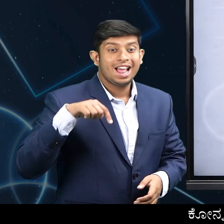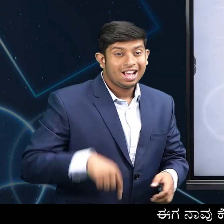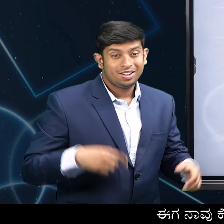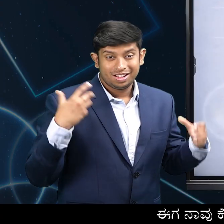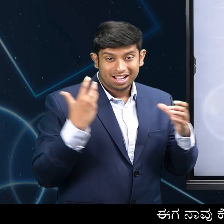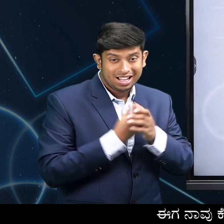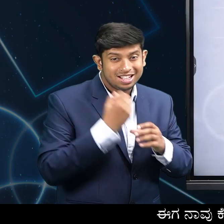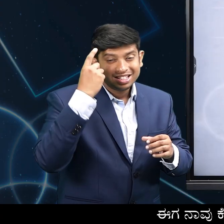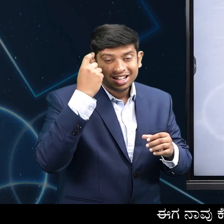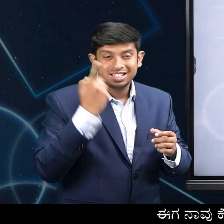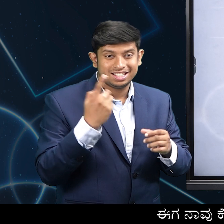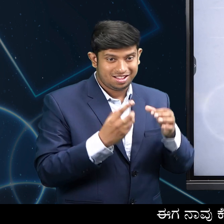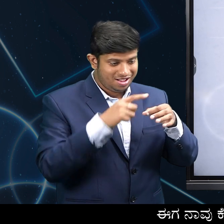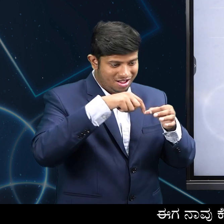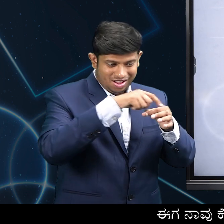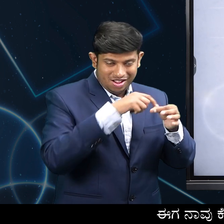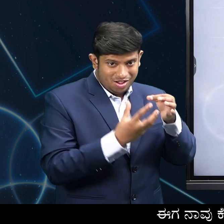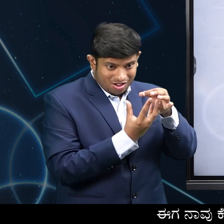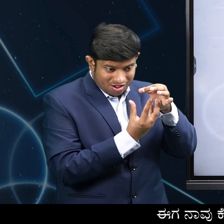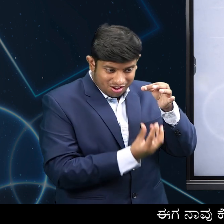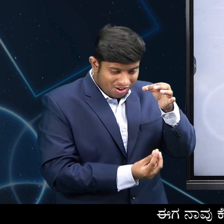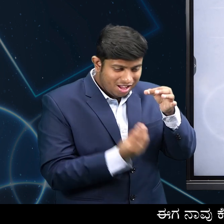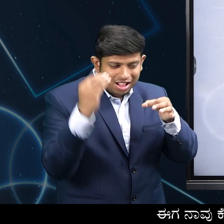ಈಗ ನಾವು ಕೋನ್ನ ಪರಿಮಾಣವನ್ನ ಅರ್ಥ ಮಾಡ್ಕೊಳ್ತೇವೆ.